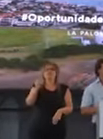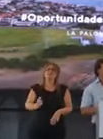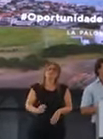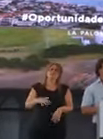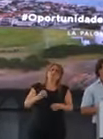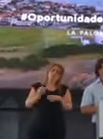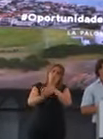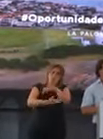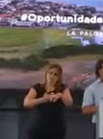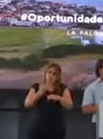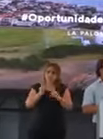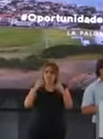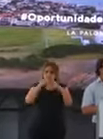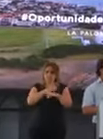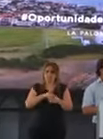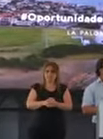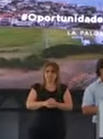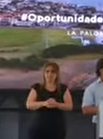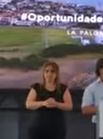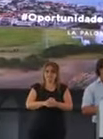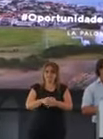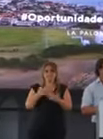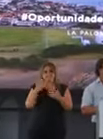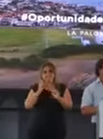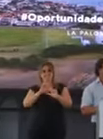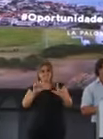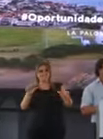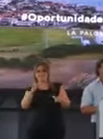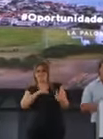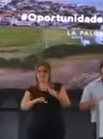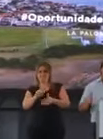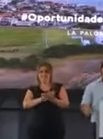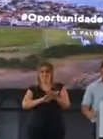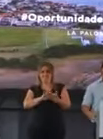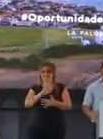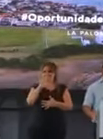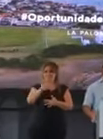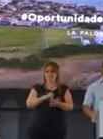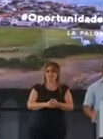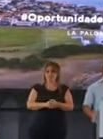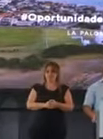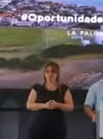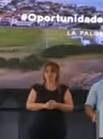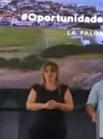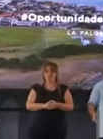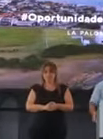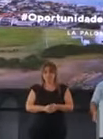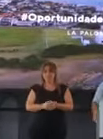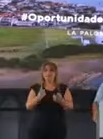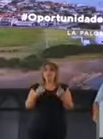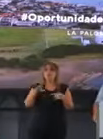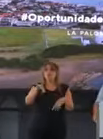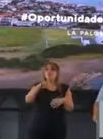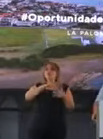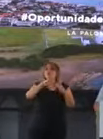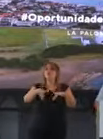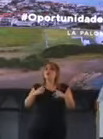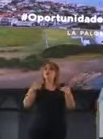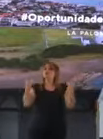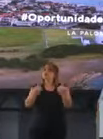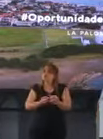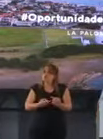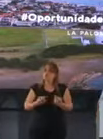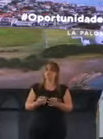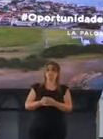difícil llegar sin lastimar. O no lo sabemos. Pero es la única manera que nosotros